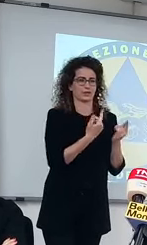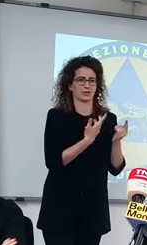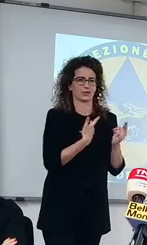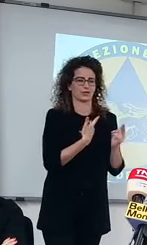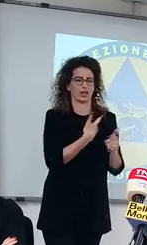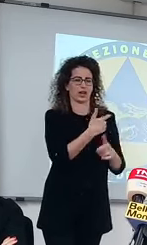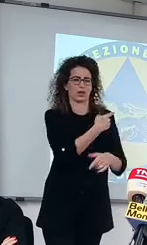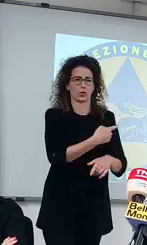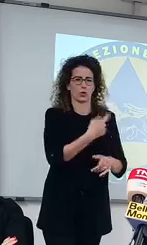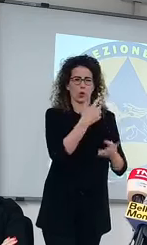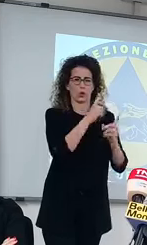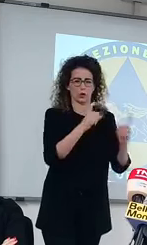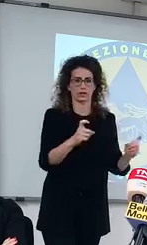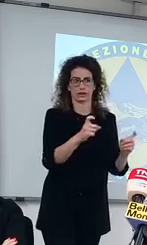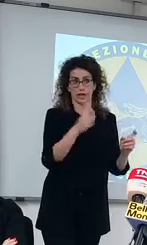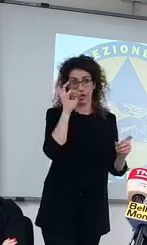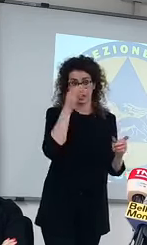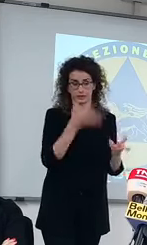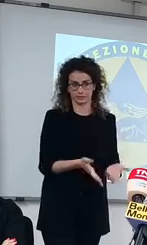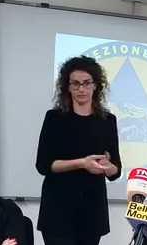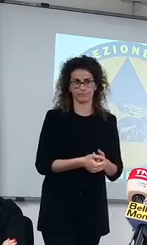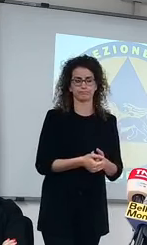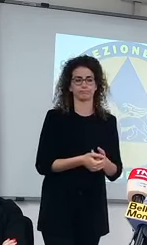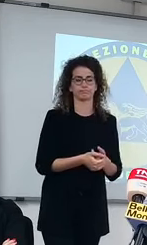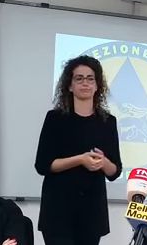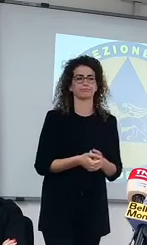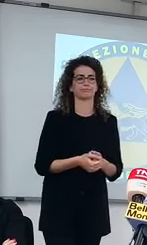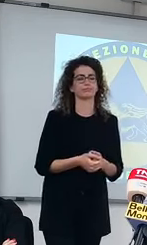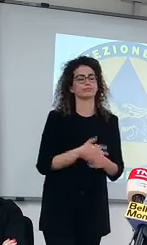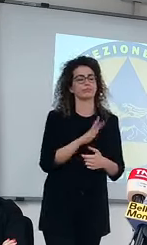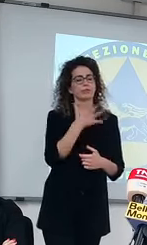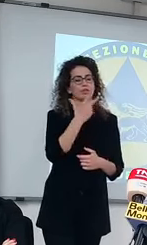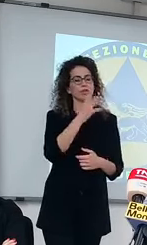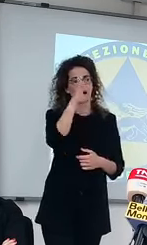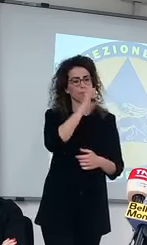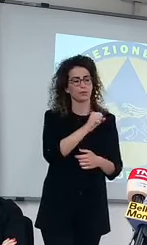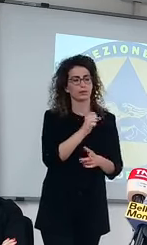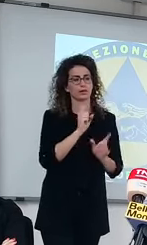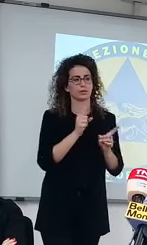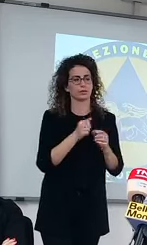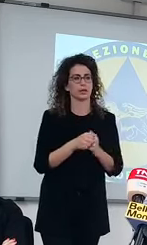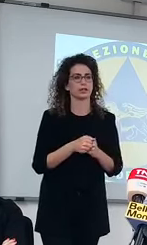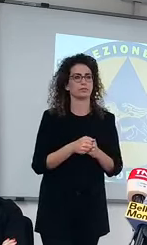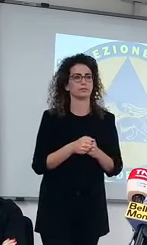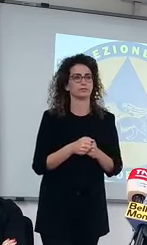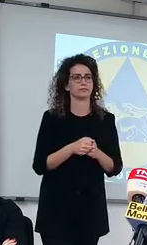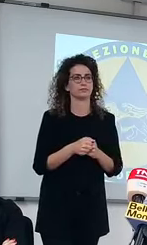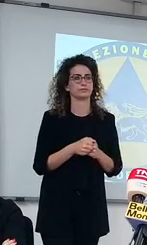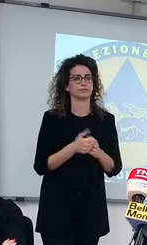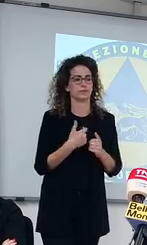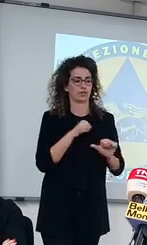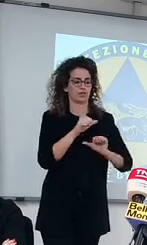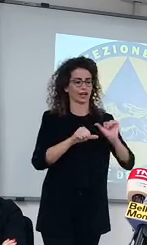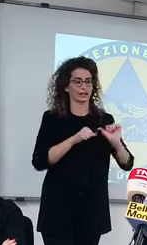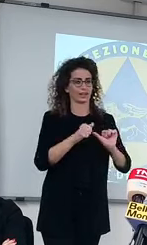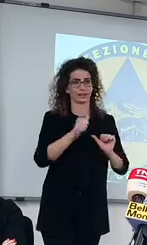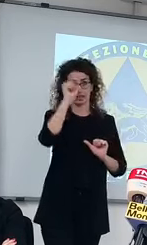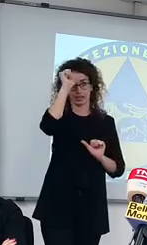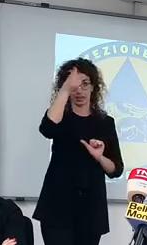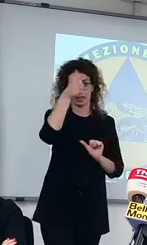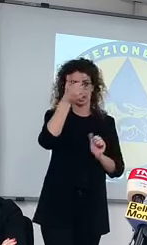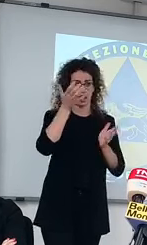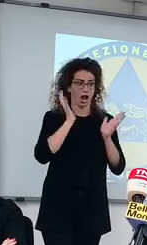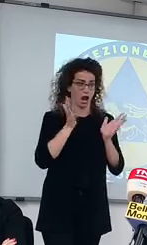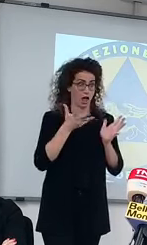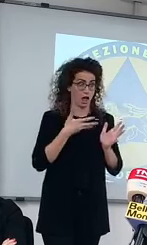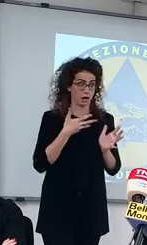informazione. E l'altra cosa volevo capire se c'è un allarme particolare per quanto riguarda la variante indiana. Perché adesso